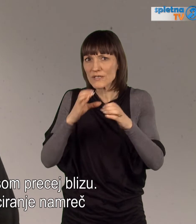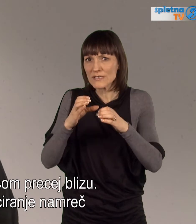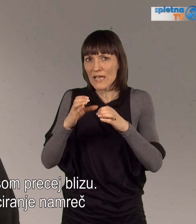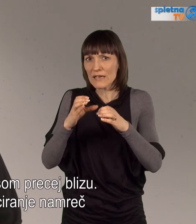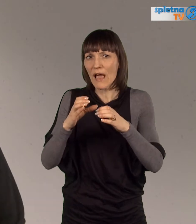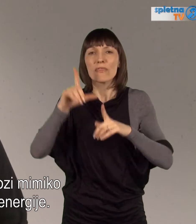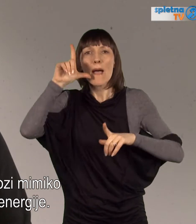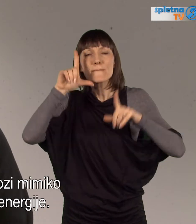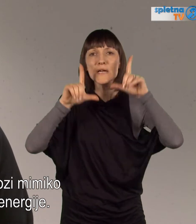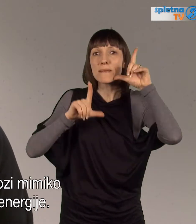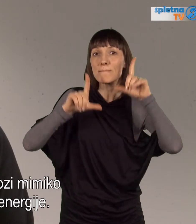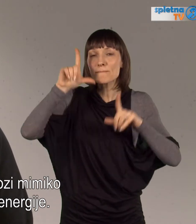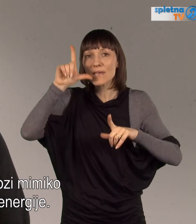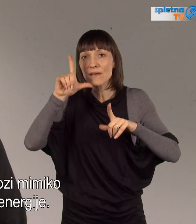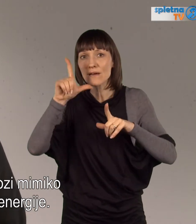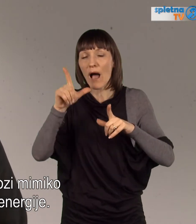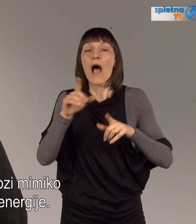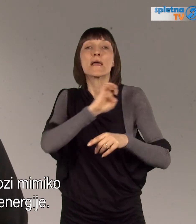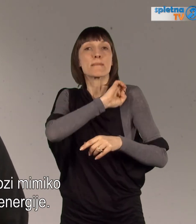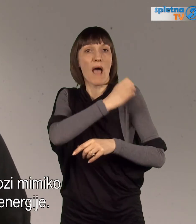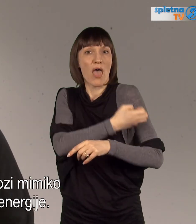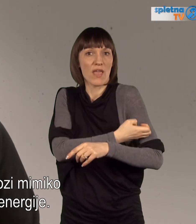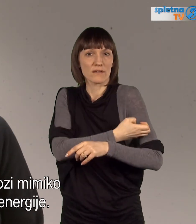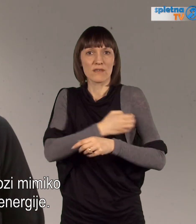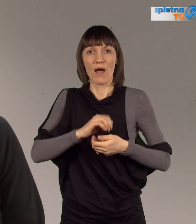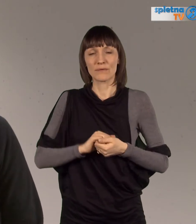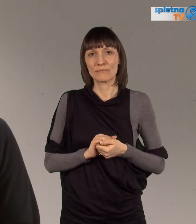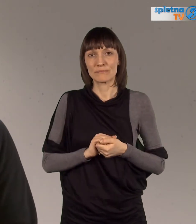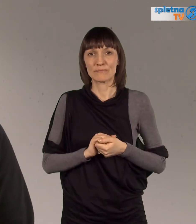je komuniciranje skozi mimiko in pa skozi energije.